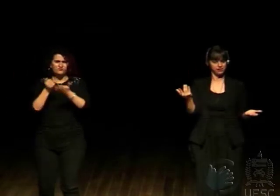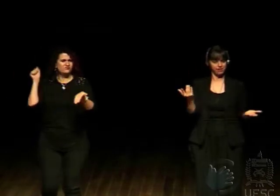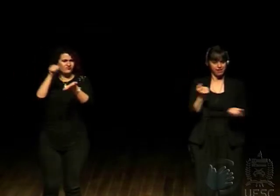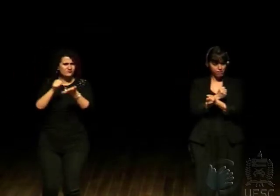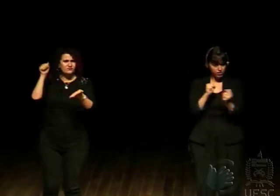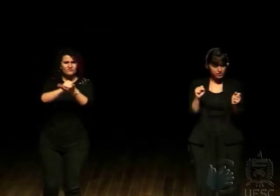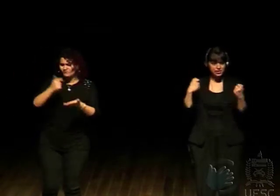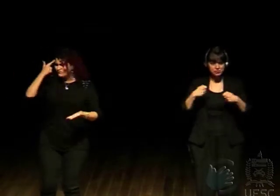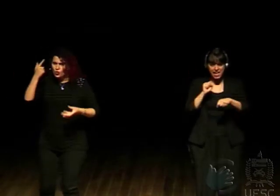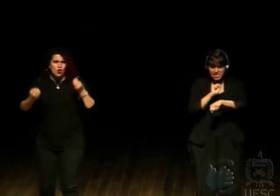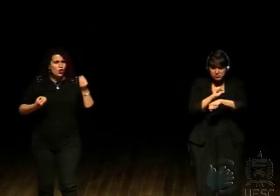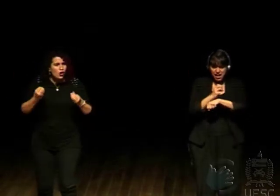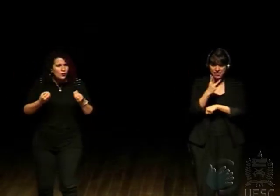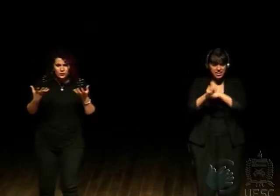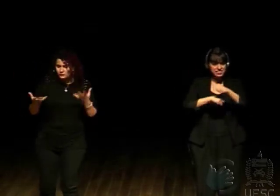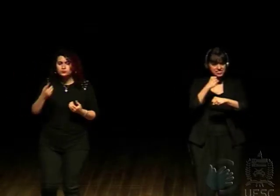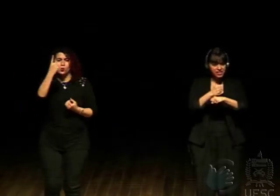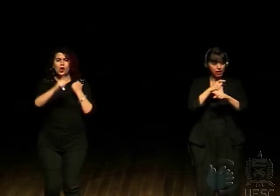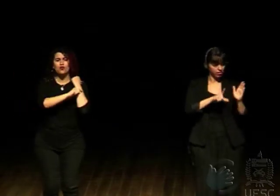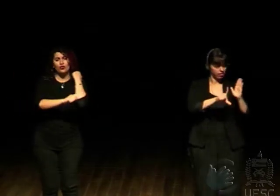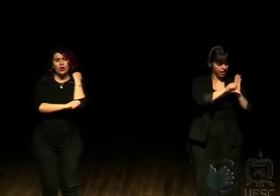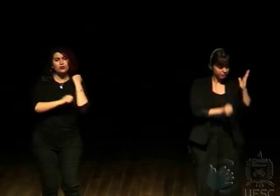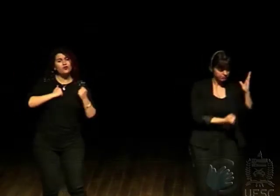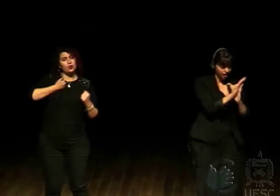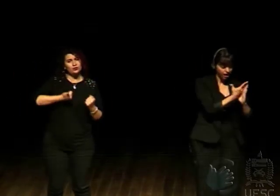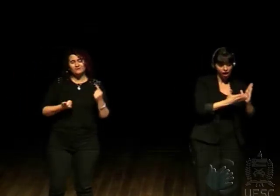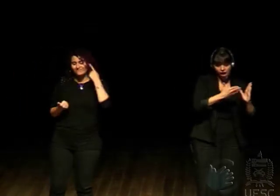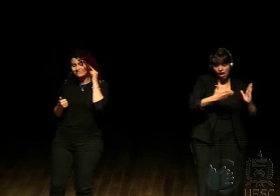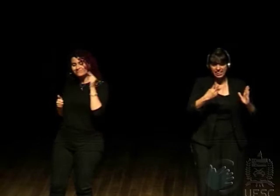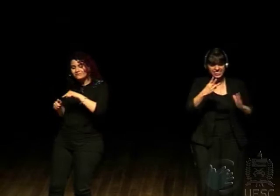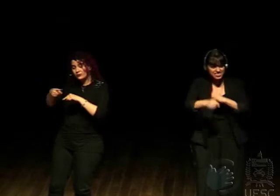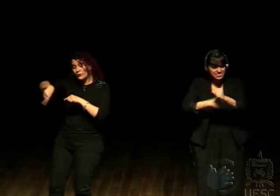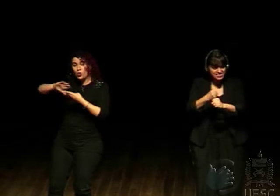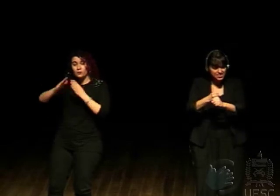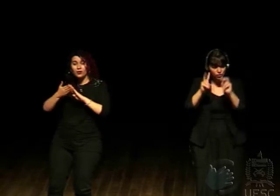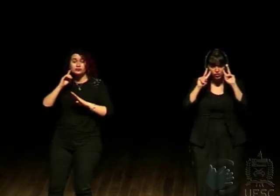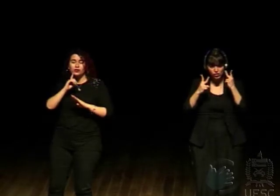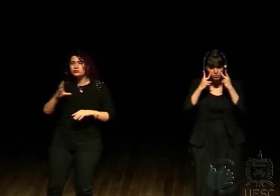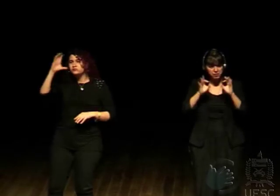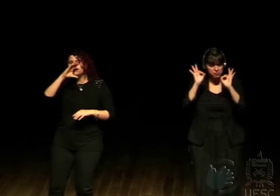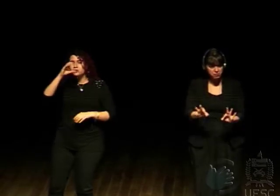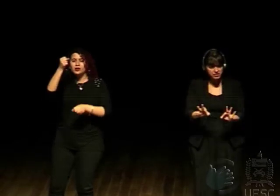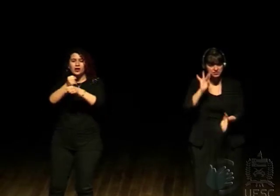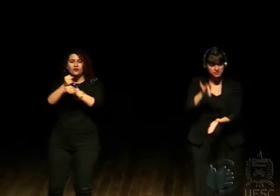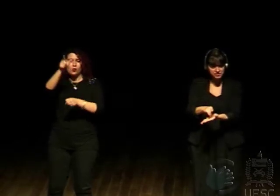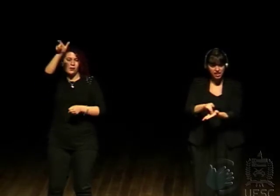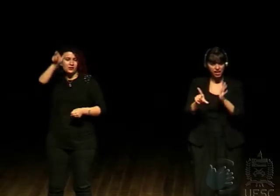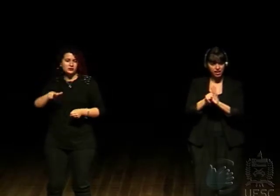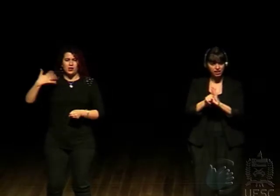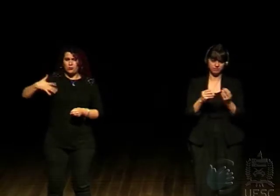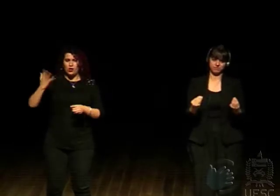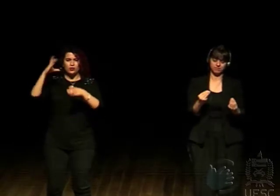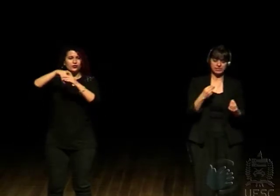era imposible tener que esperar 3 años a definir la lengua que ya existe para poder hacer cumplir lo que la ley establece.